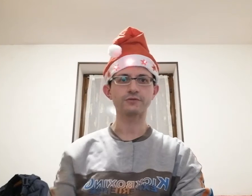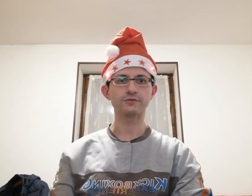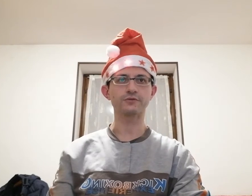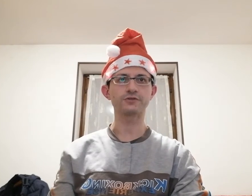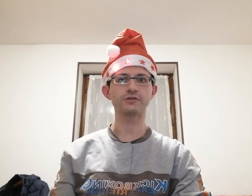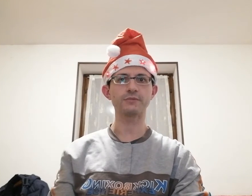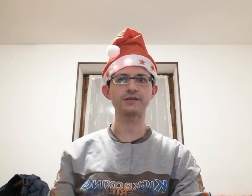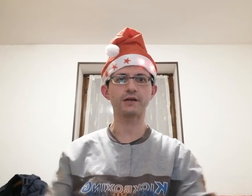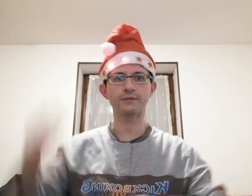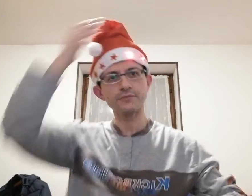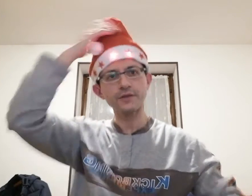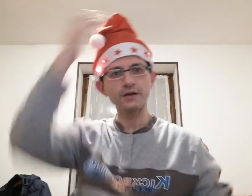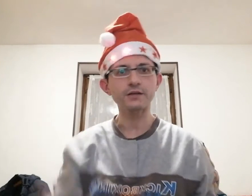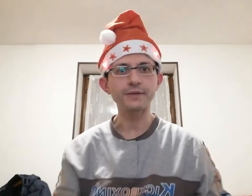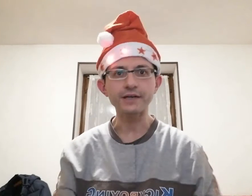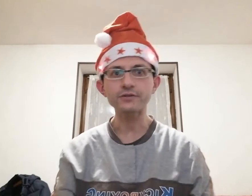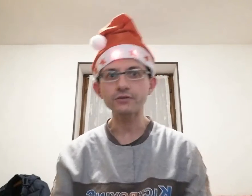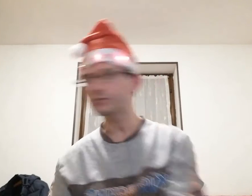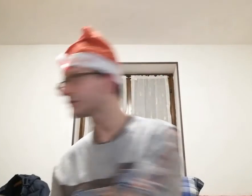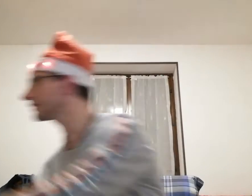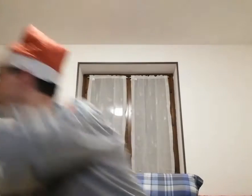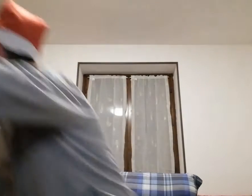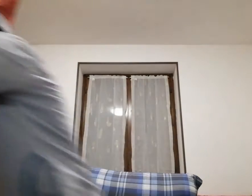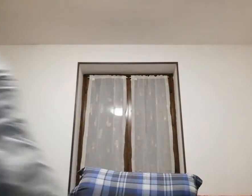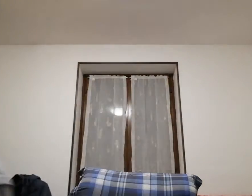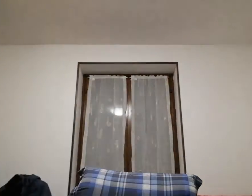sono già 8:30. Ah, dimenticato di controllare.